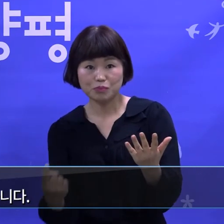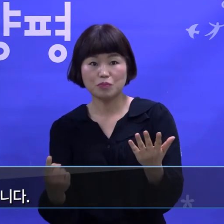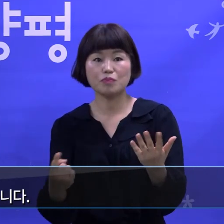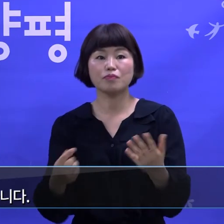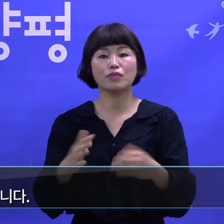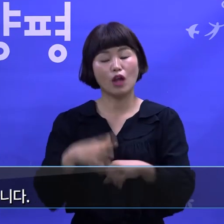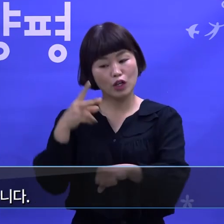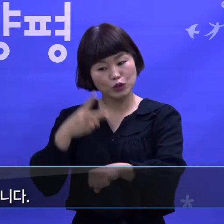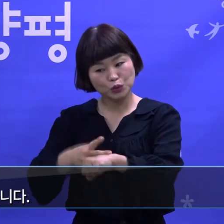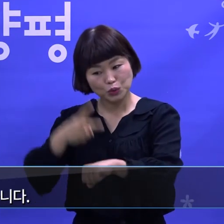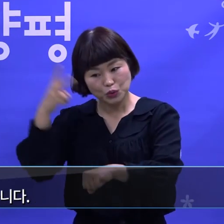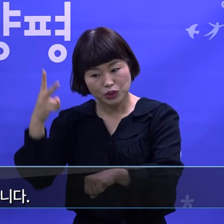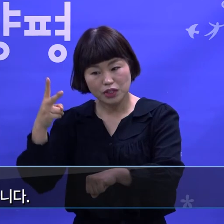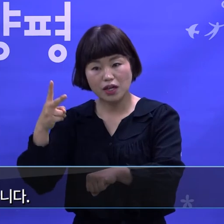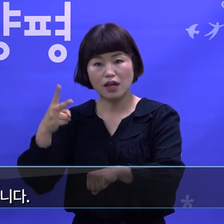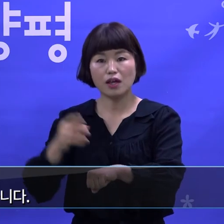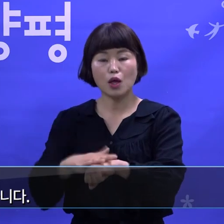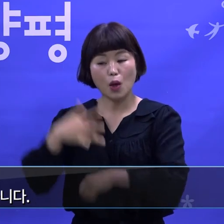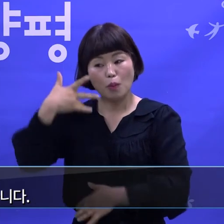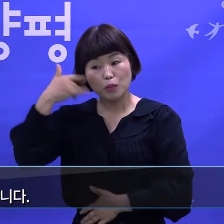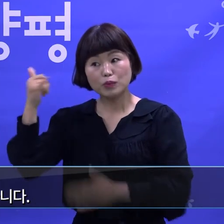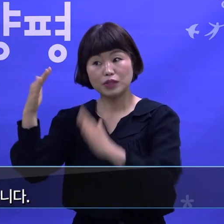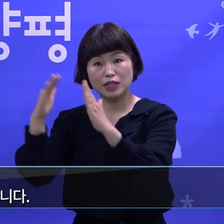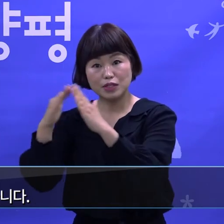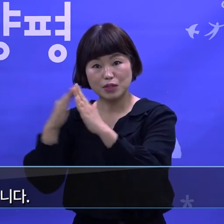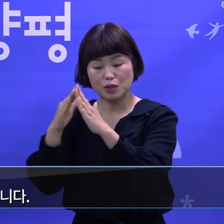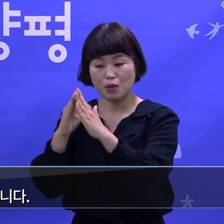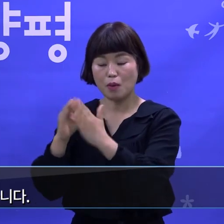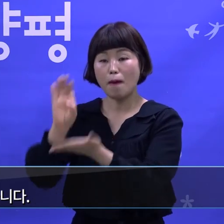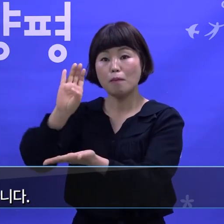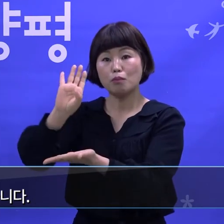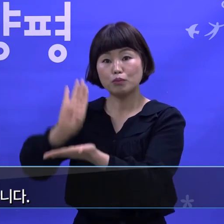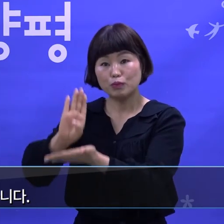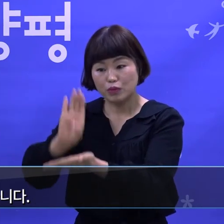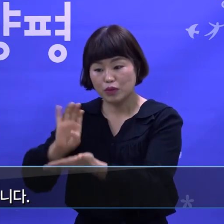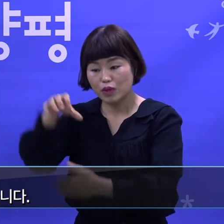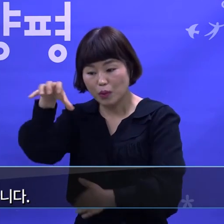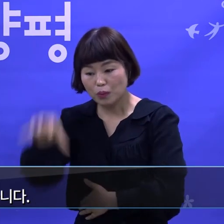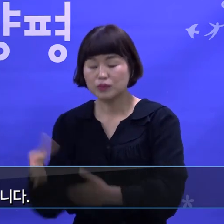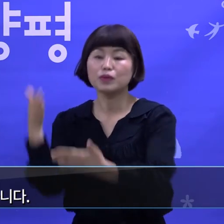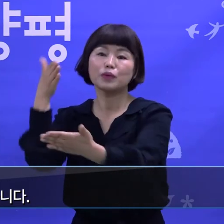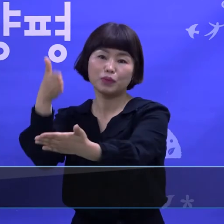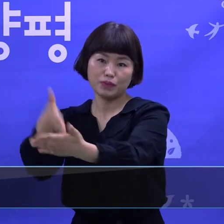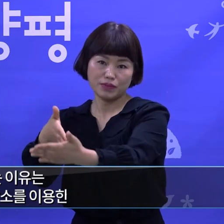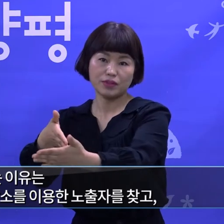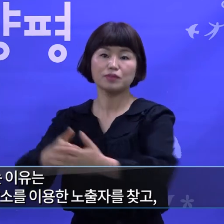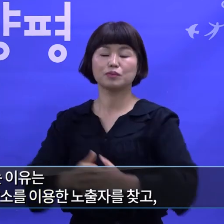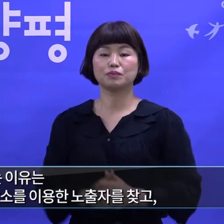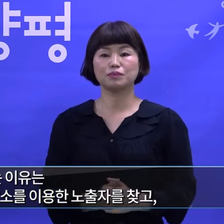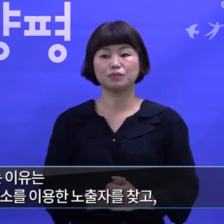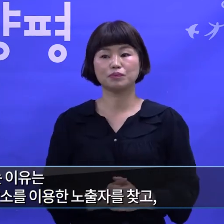14시에 시가인 분당구 구미동에 도착하였습니다.